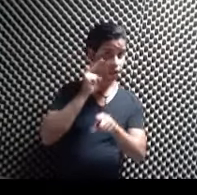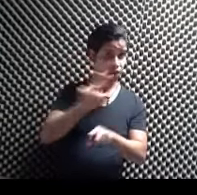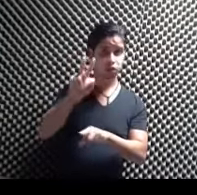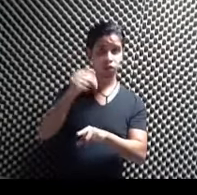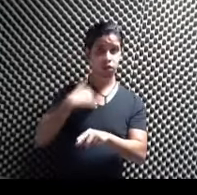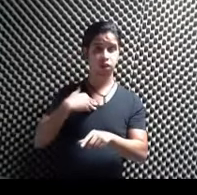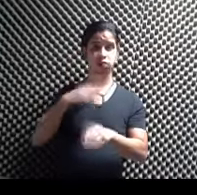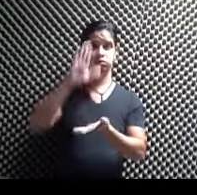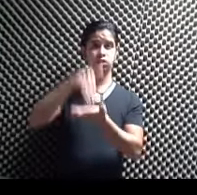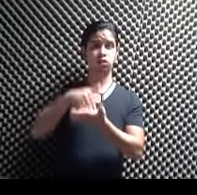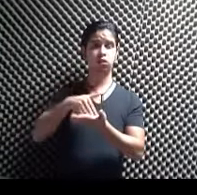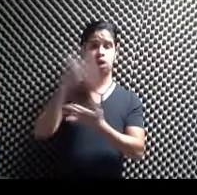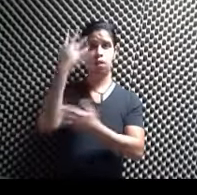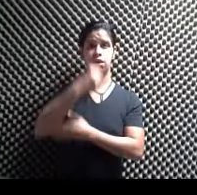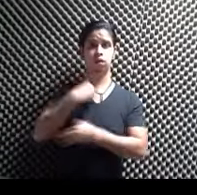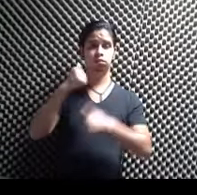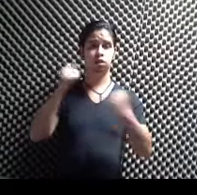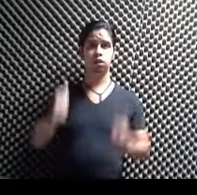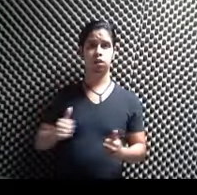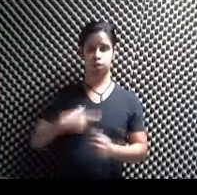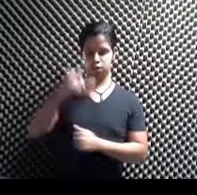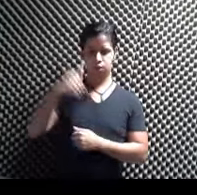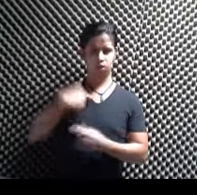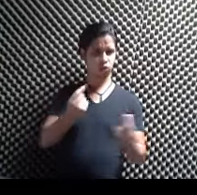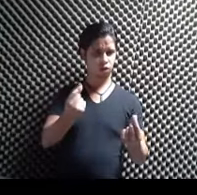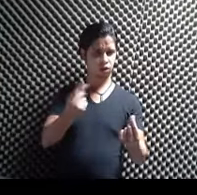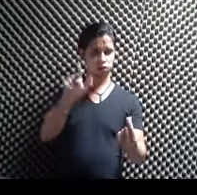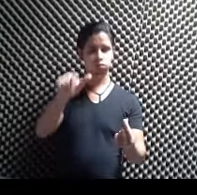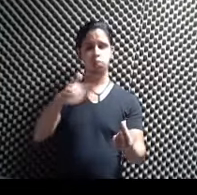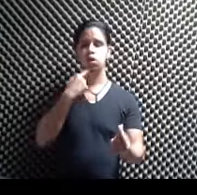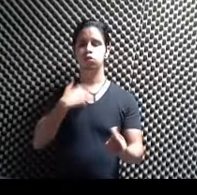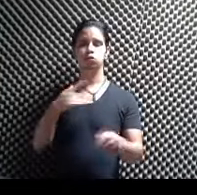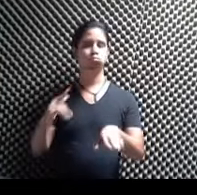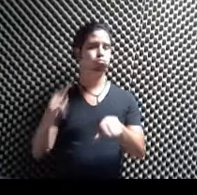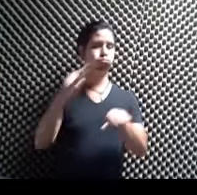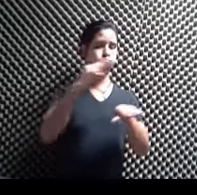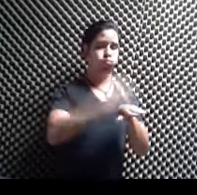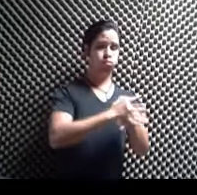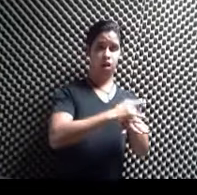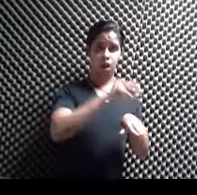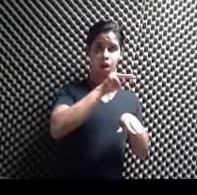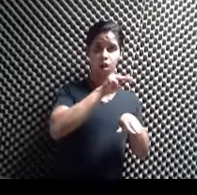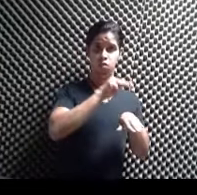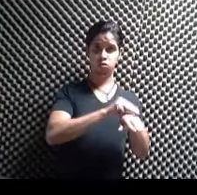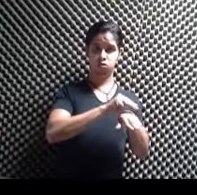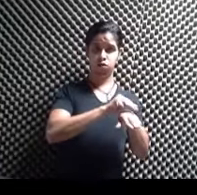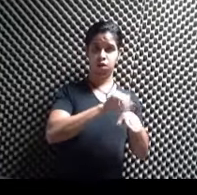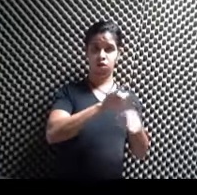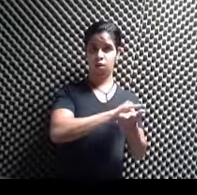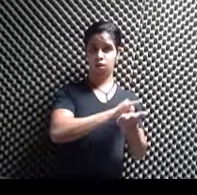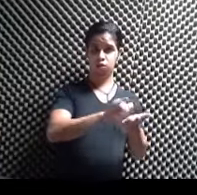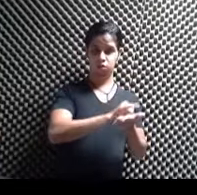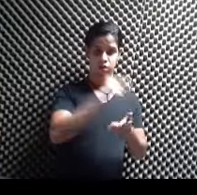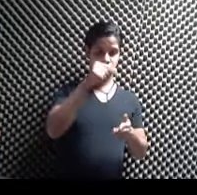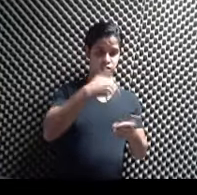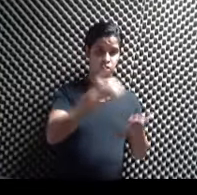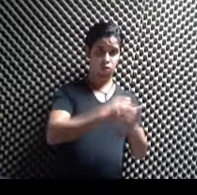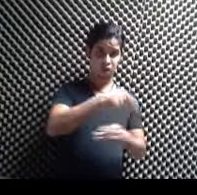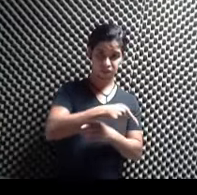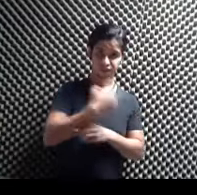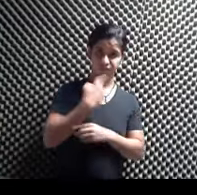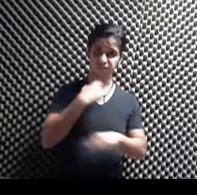esto? Después de esto, regreso a Nueva York. Ajá. A los New Yorkers. Pero llego a ensayar. Voy a estrenar una